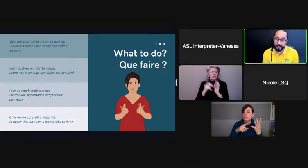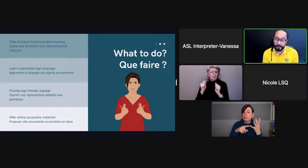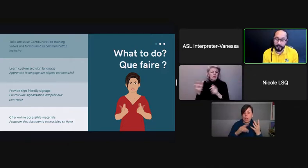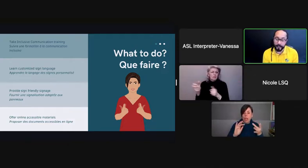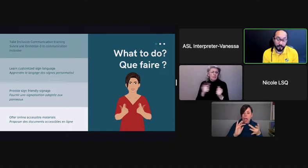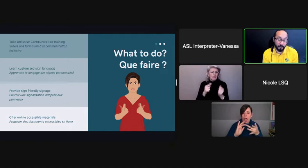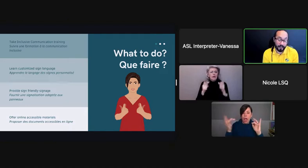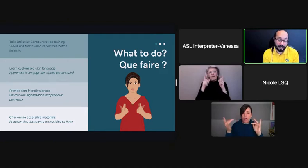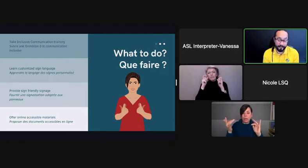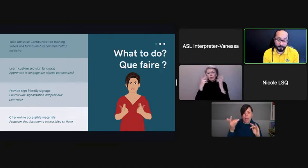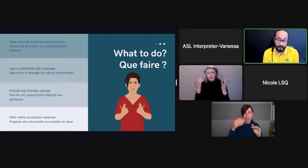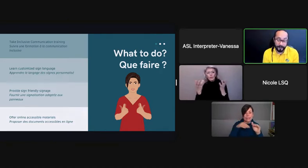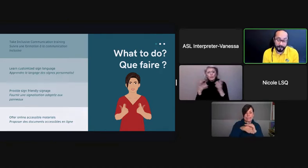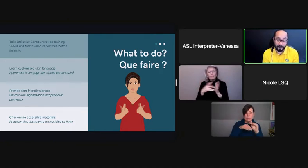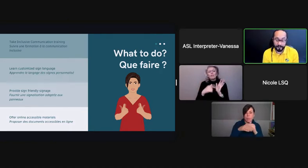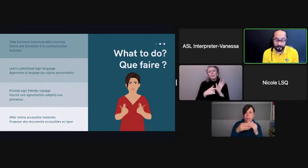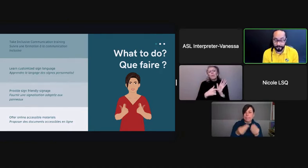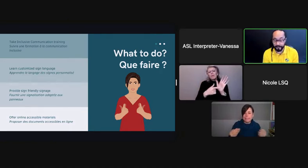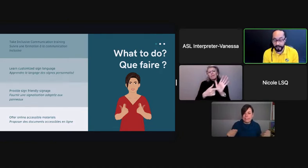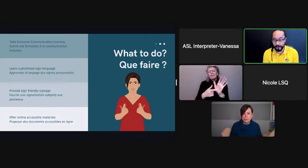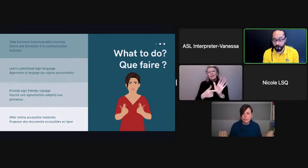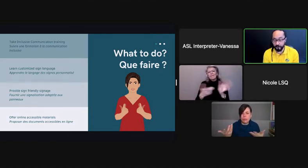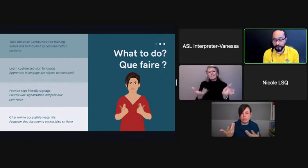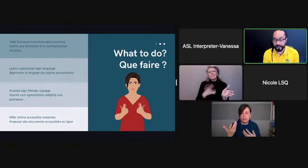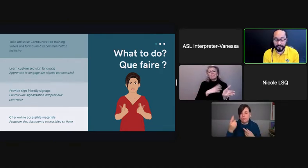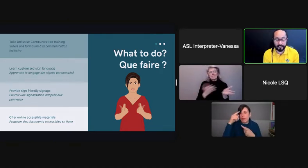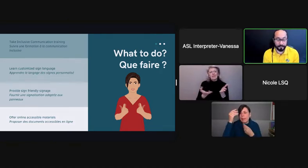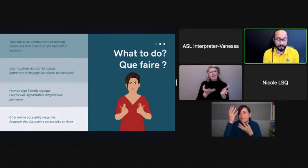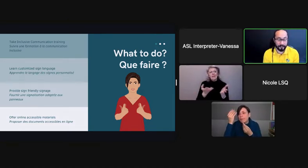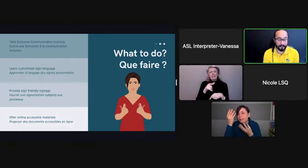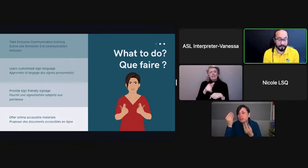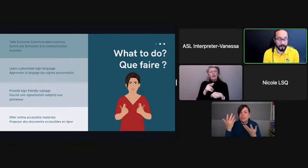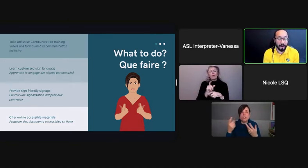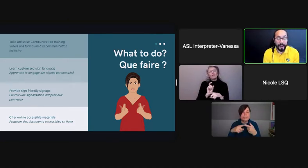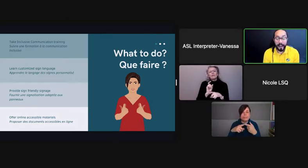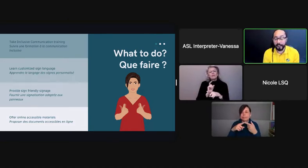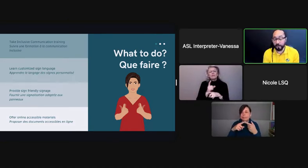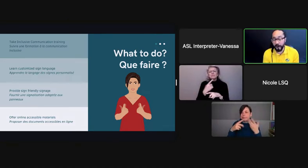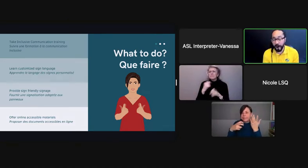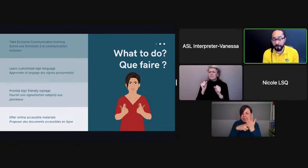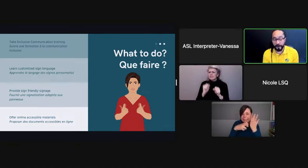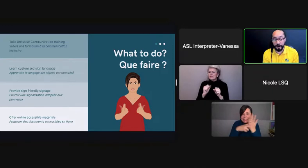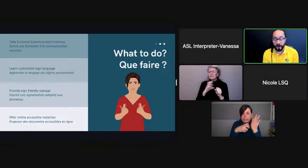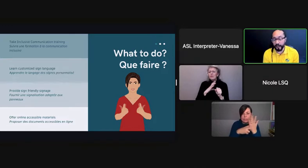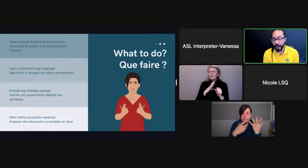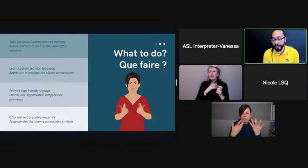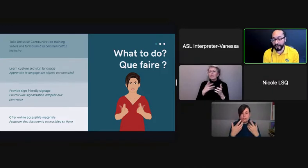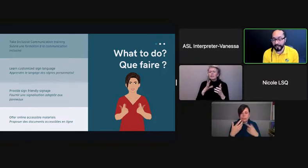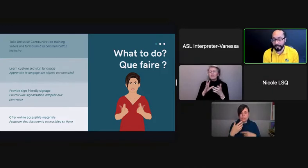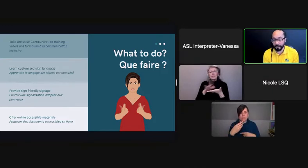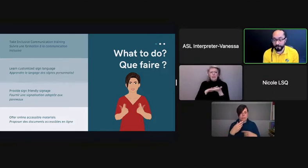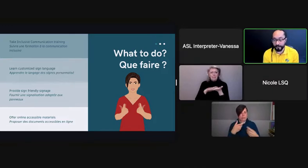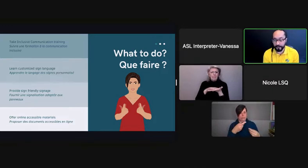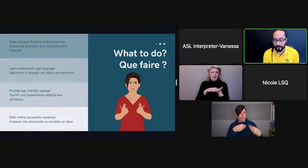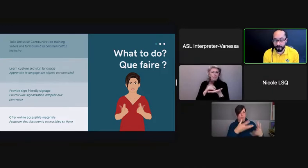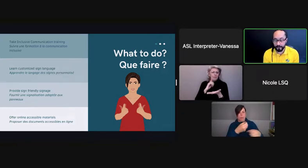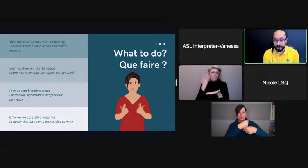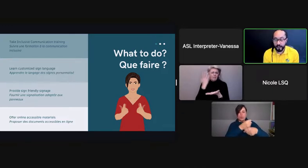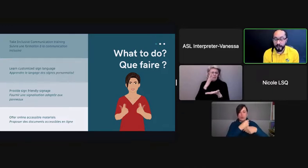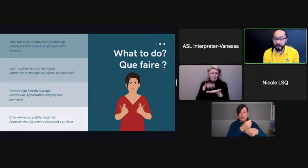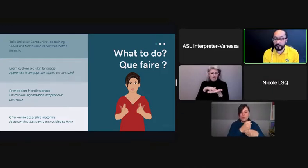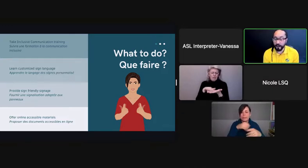en photo, montrer qu'ils sont présents. Et puis, il y a aussi la possibilité d'avoir des choses en braille. Ça aussi, ça